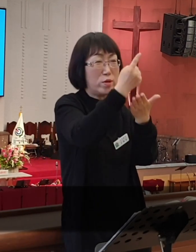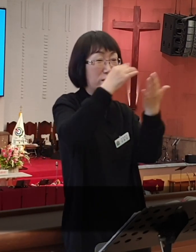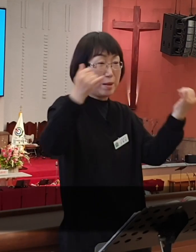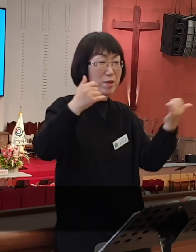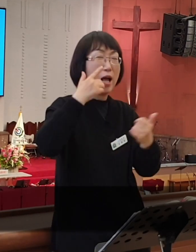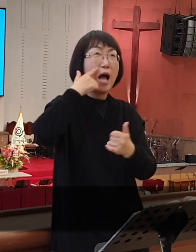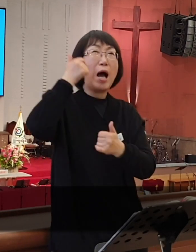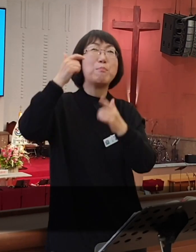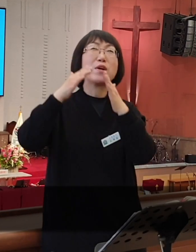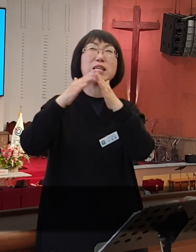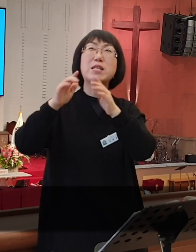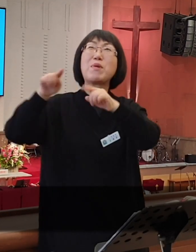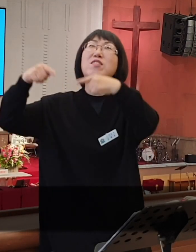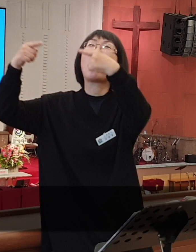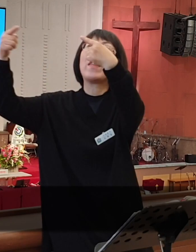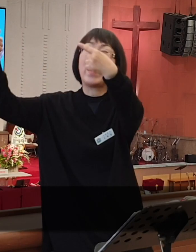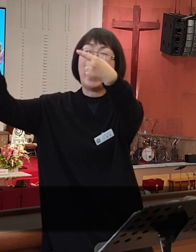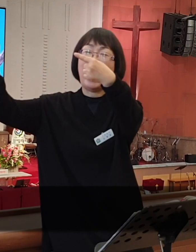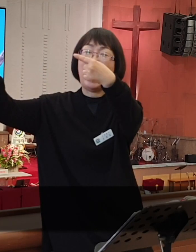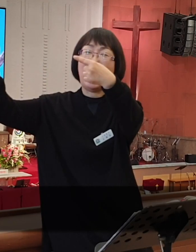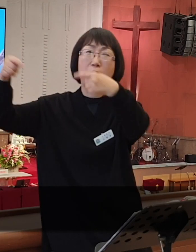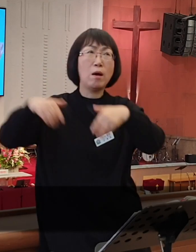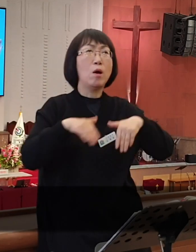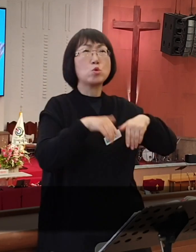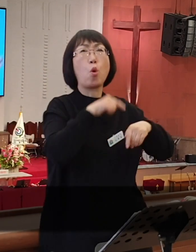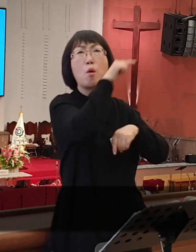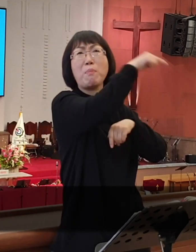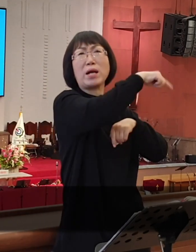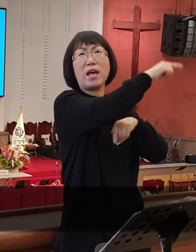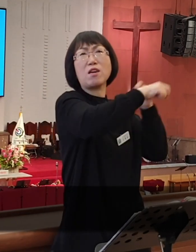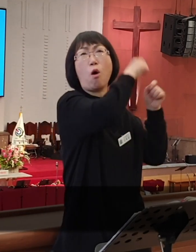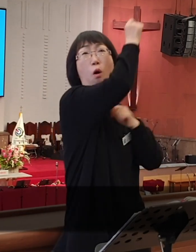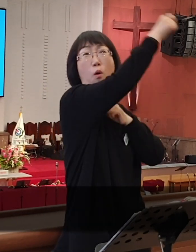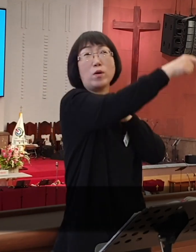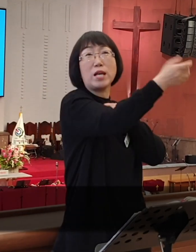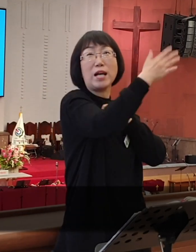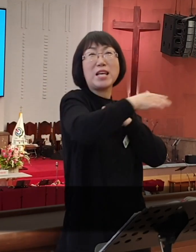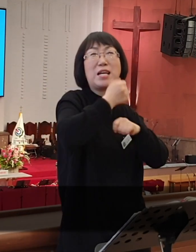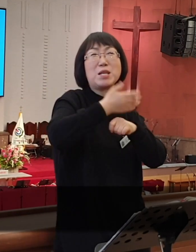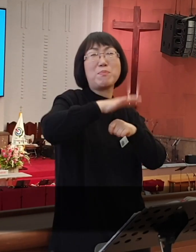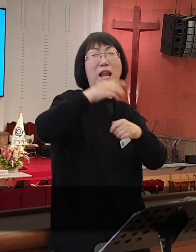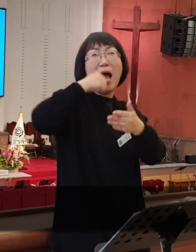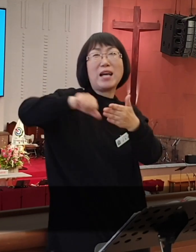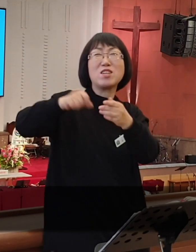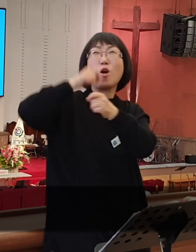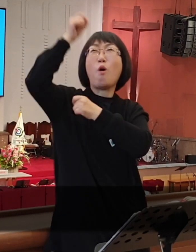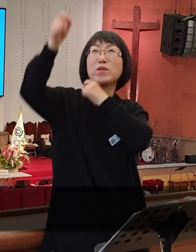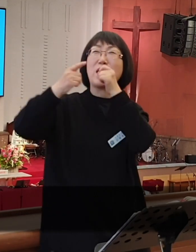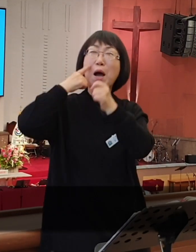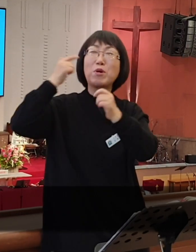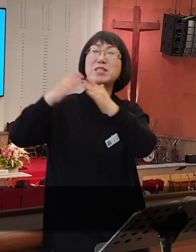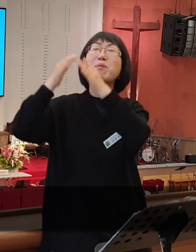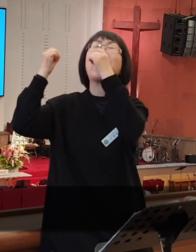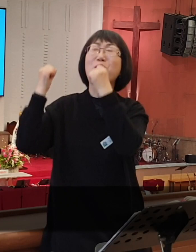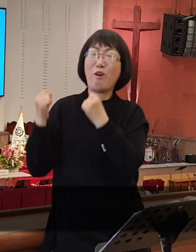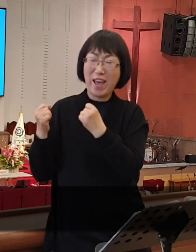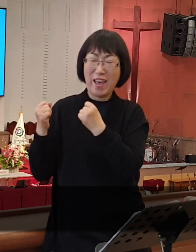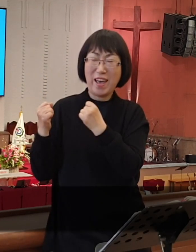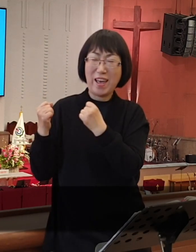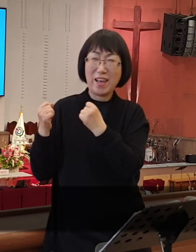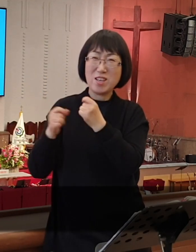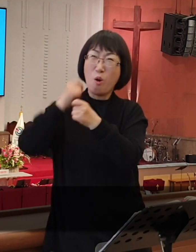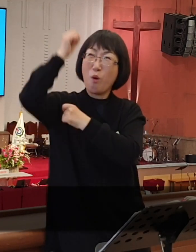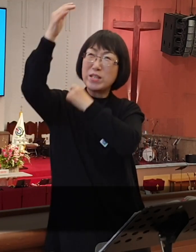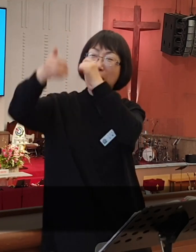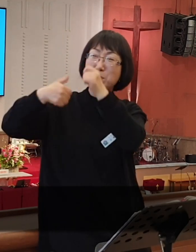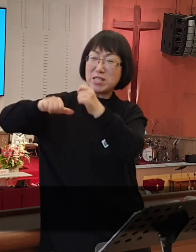너희들 아버지 집에 들어갈 거야. 종은 밖에 있을 거다, 영원히. 하지만 아들은 영원히 아버지의 집에 거한다. 영원히